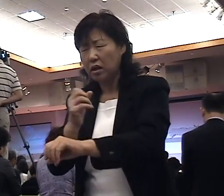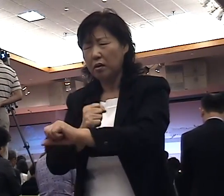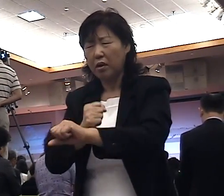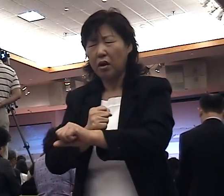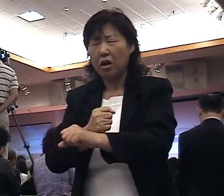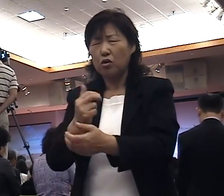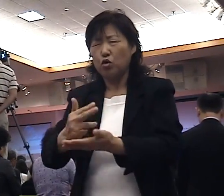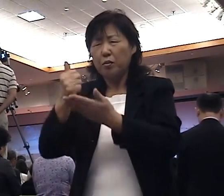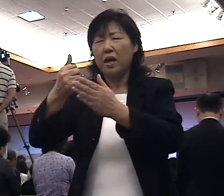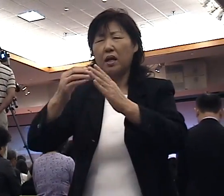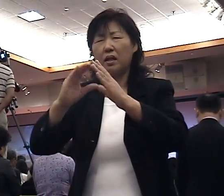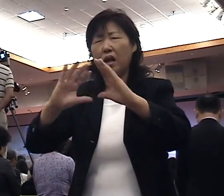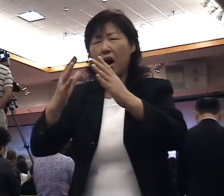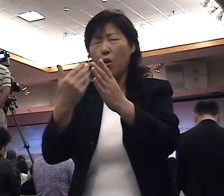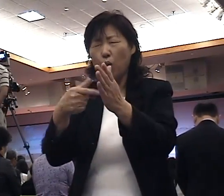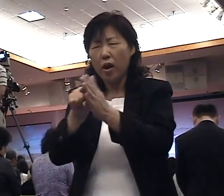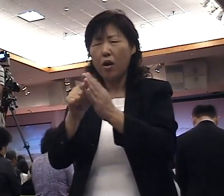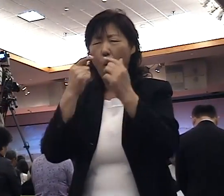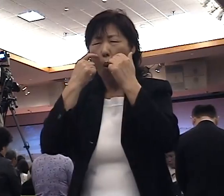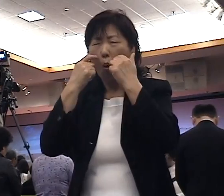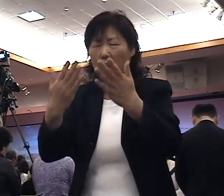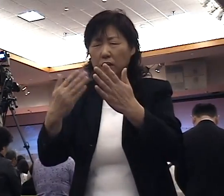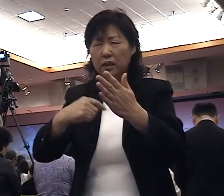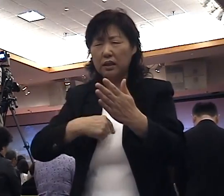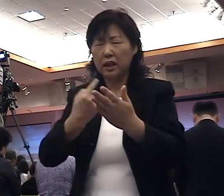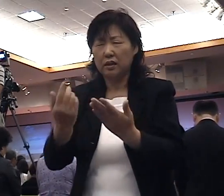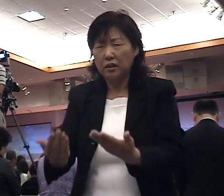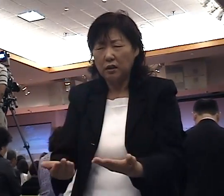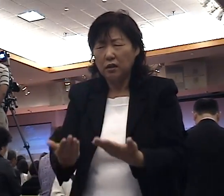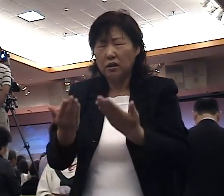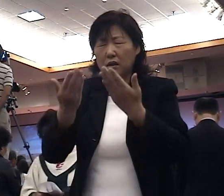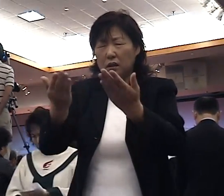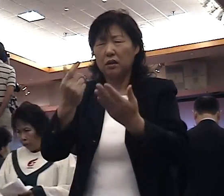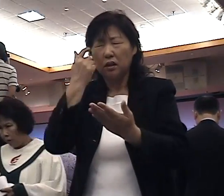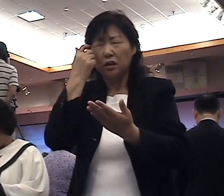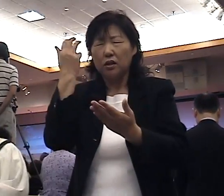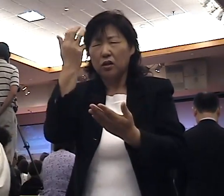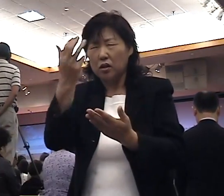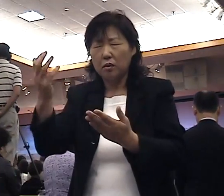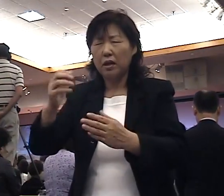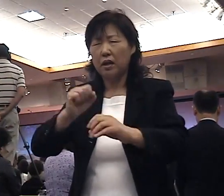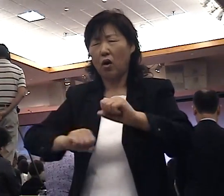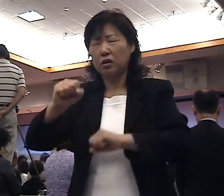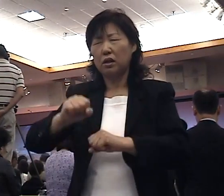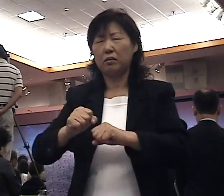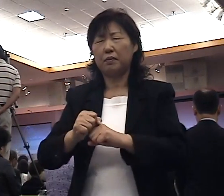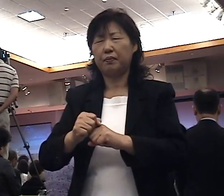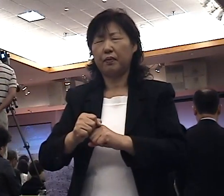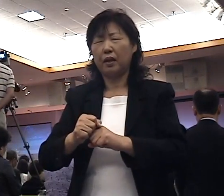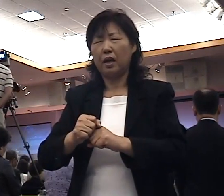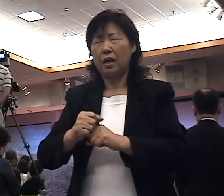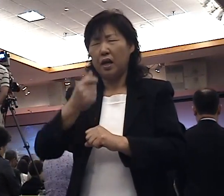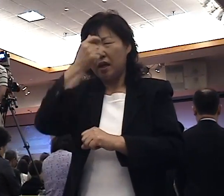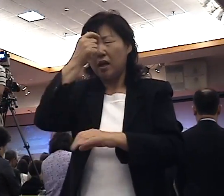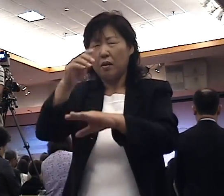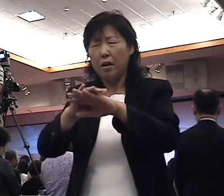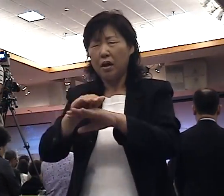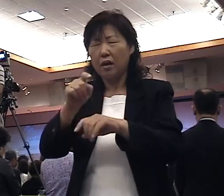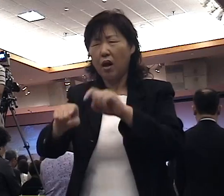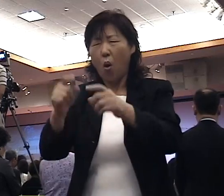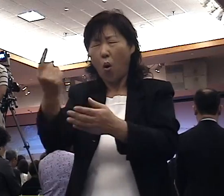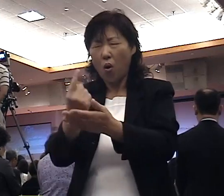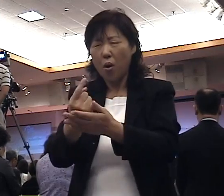주님의 나라를 위해 확실하게 자신을 드리게 하시는 성령님의 역사하심이 여기 나와 예배드리는 모든